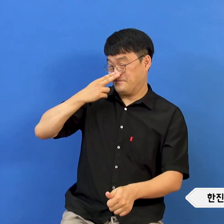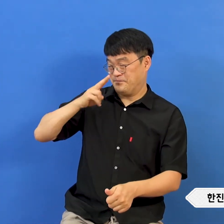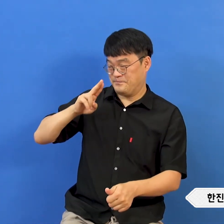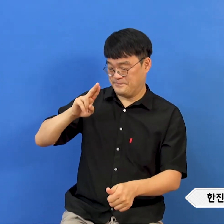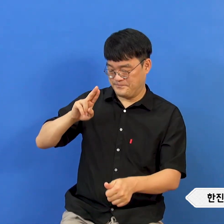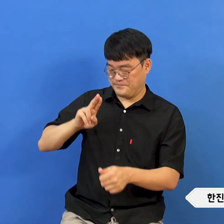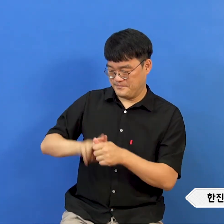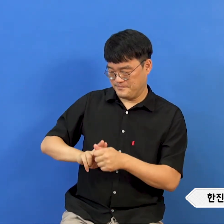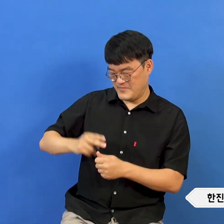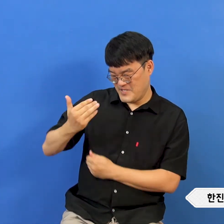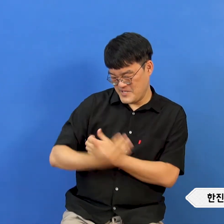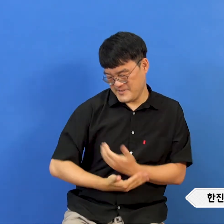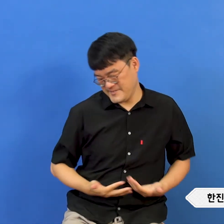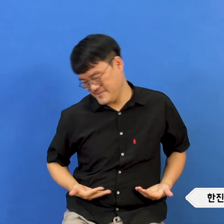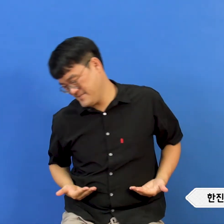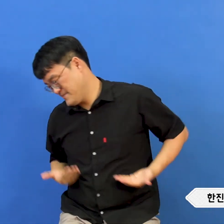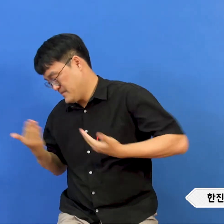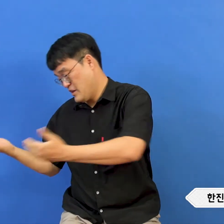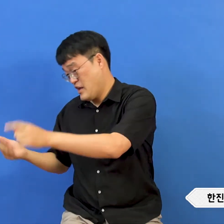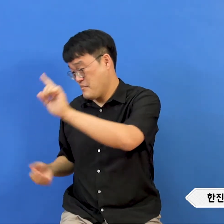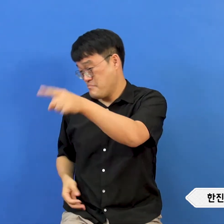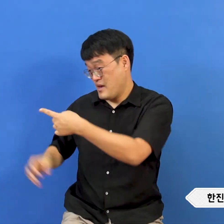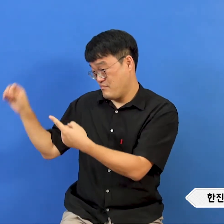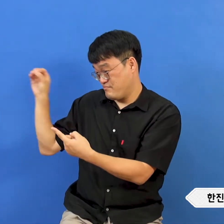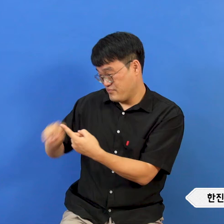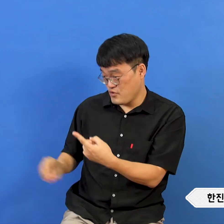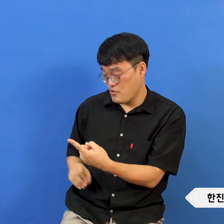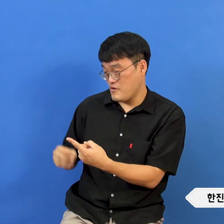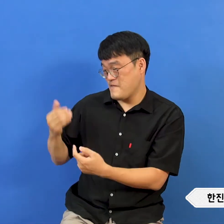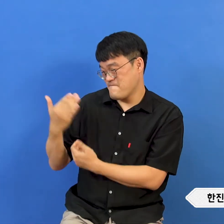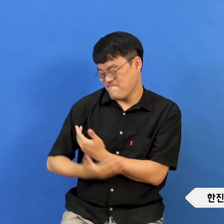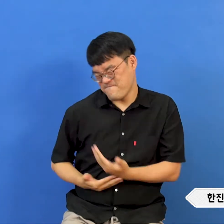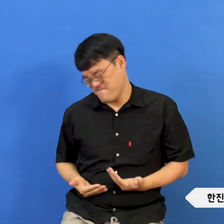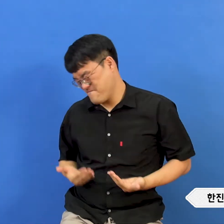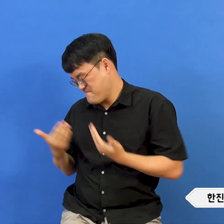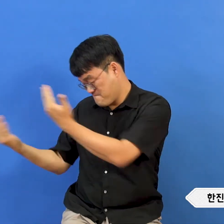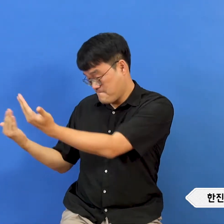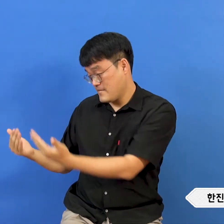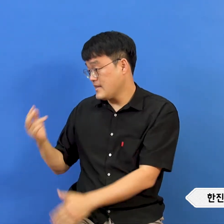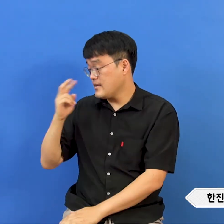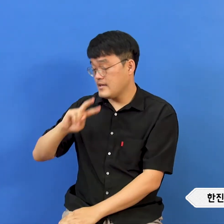확신을 가져야 그게 믿는 것입니까? 그래야 구원받을 수 있는 것입니까?